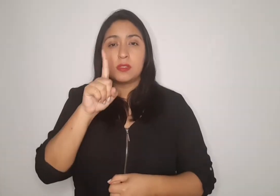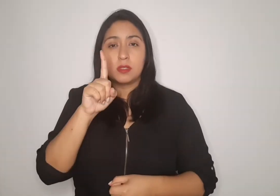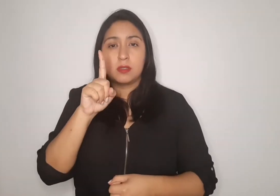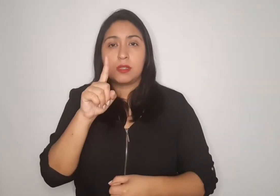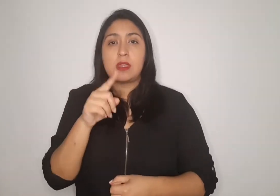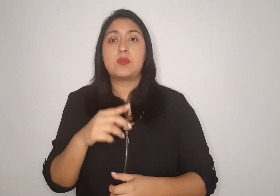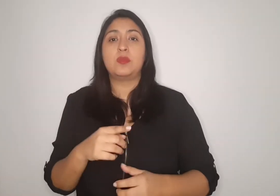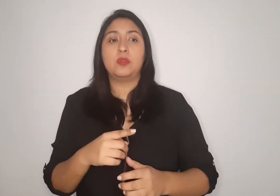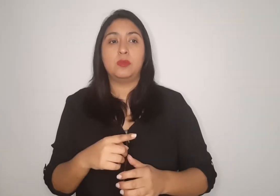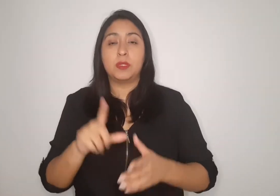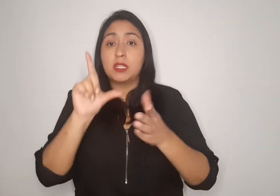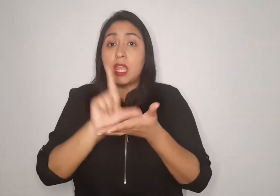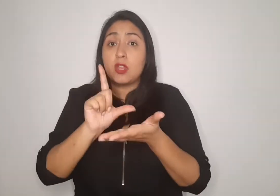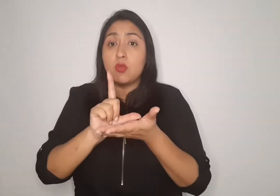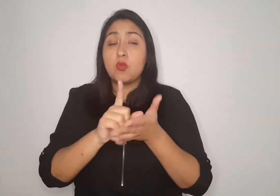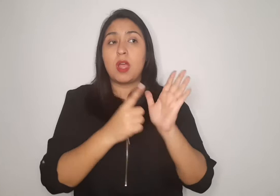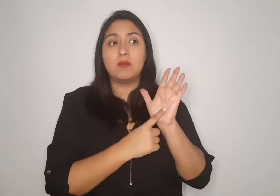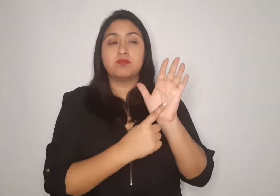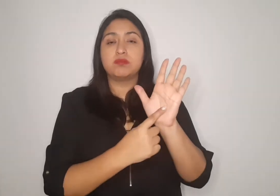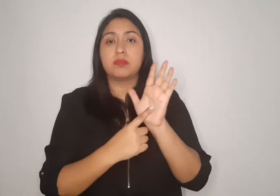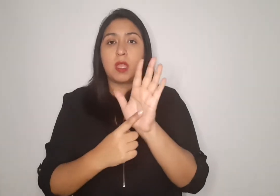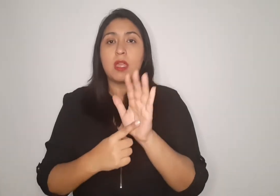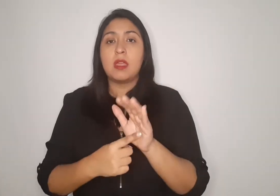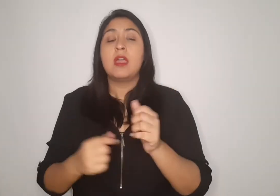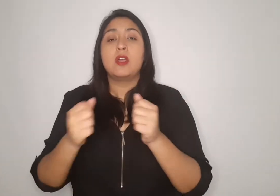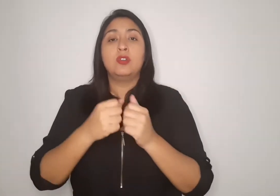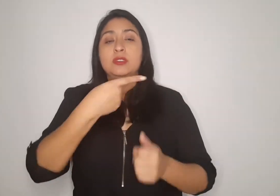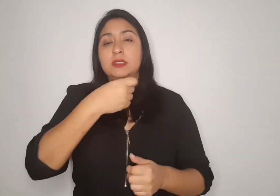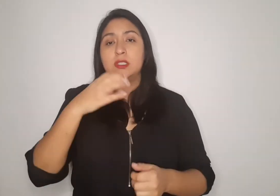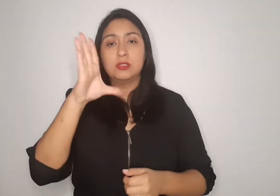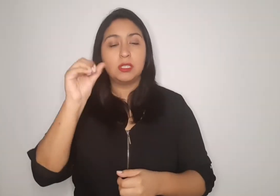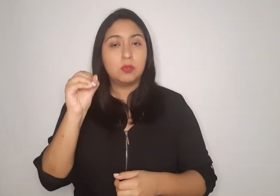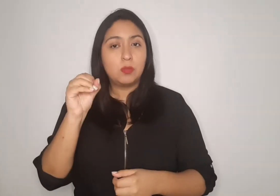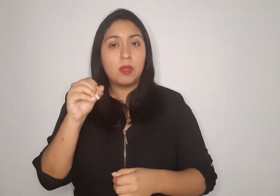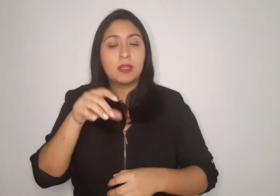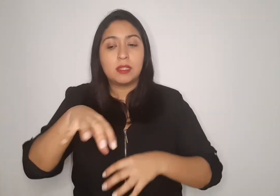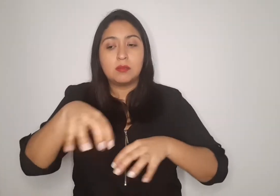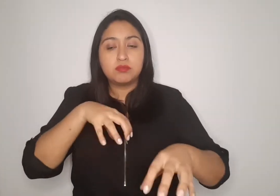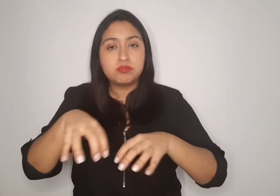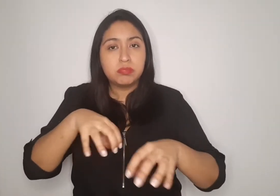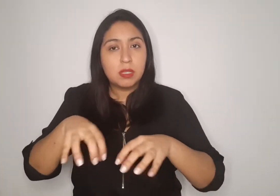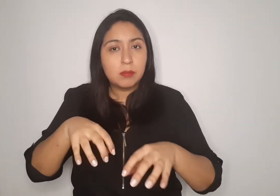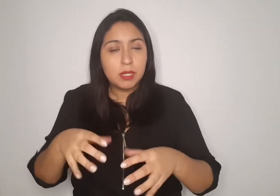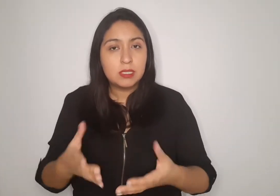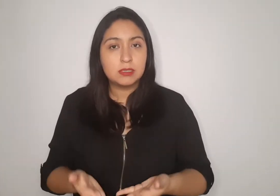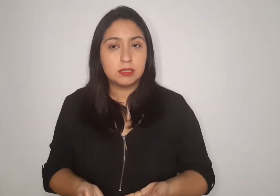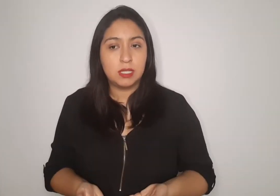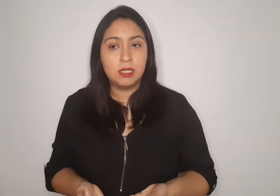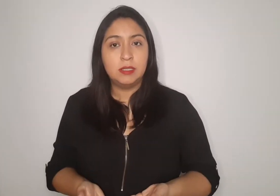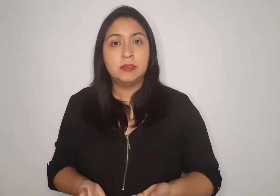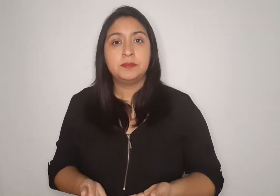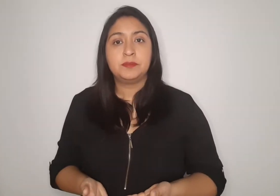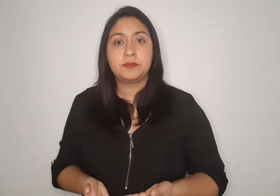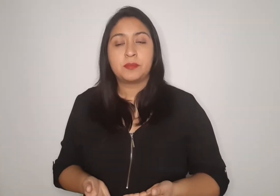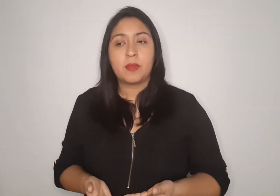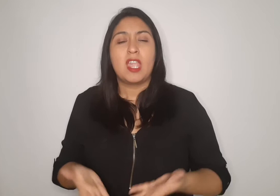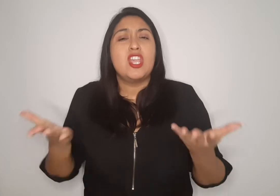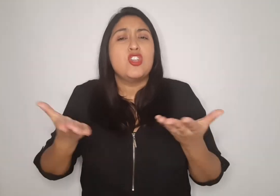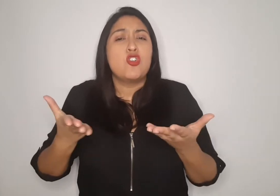Precolombino Nacional, con 150 piezas que eran producto de la pasión de